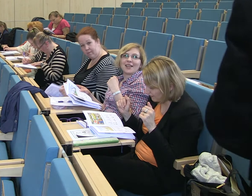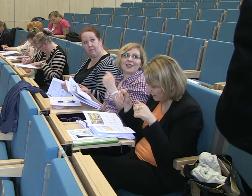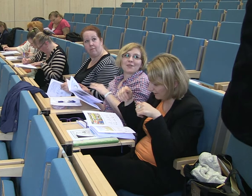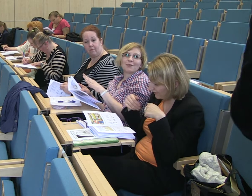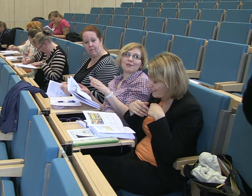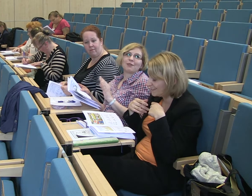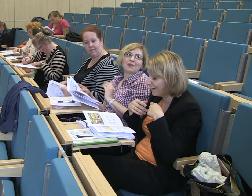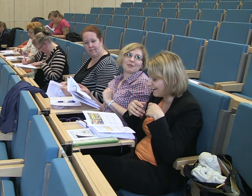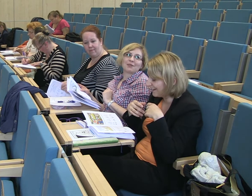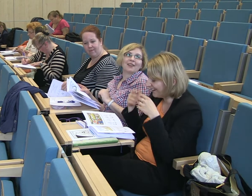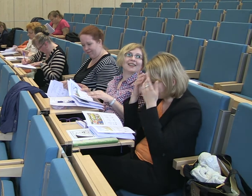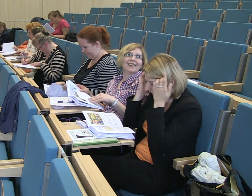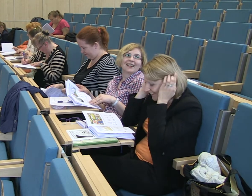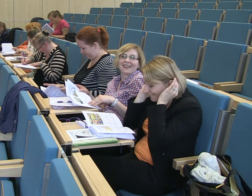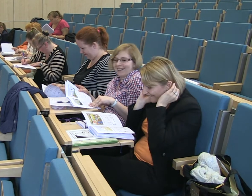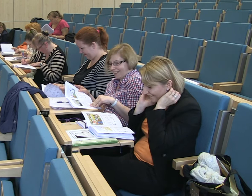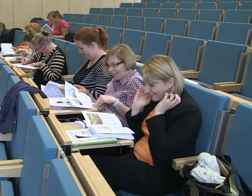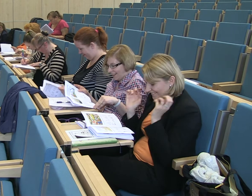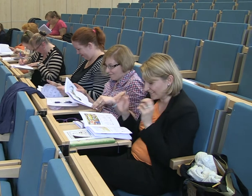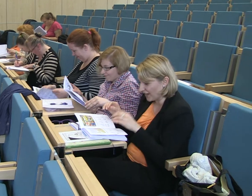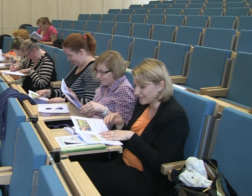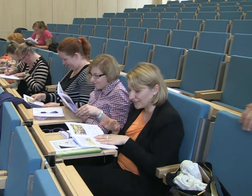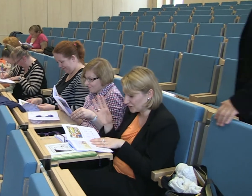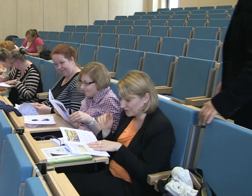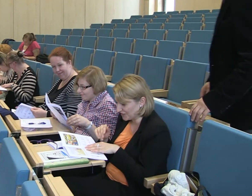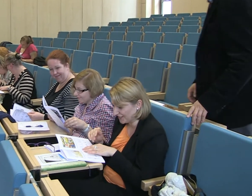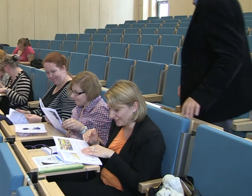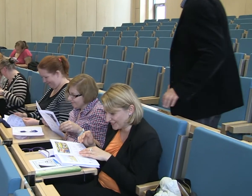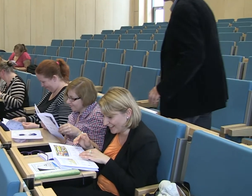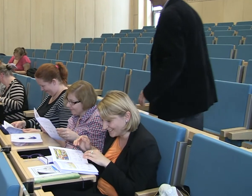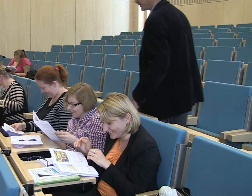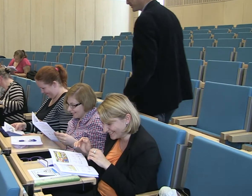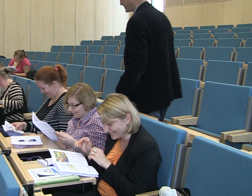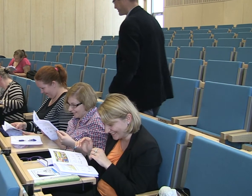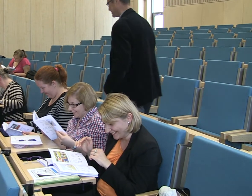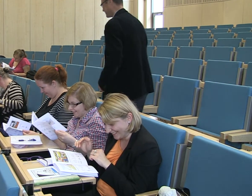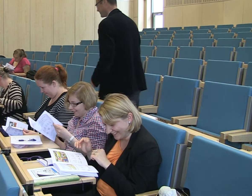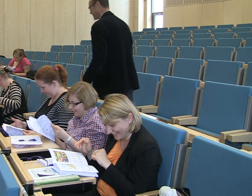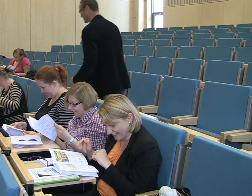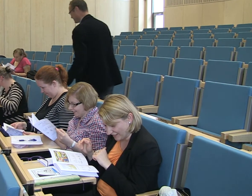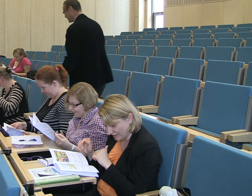Nie, teraz są świetne, a teksty są jeszcze lepsze.